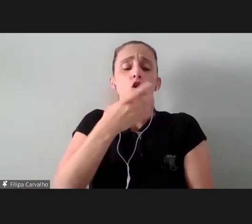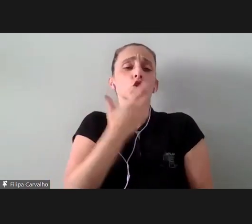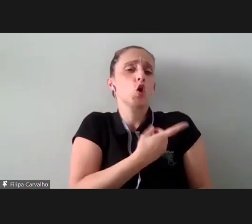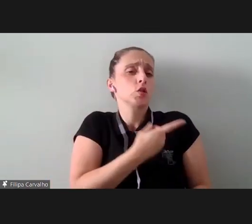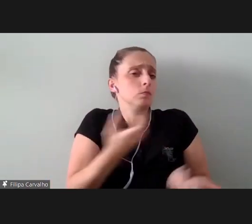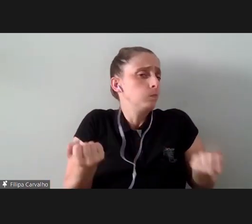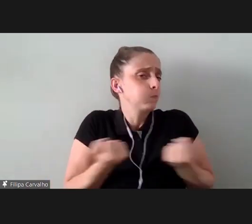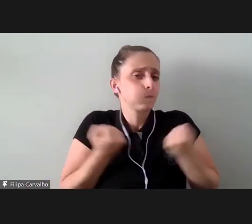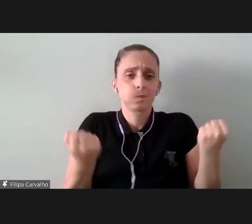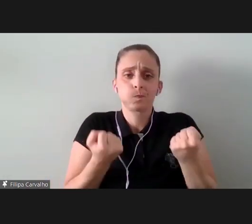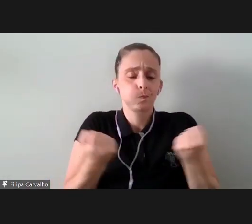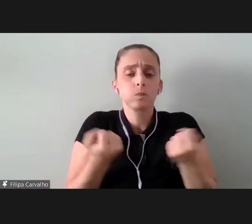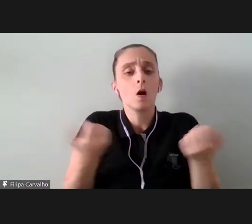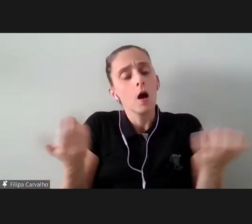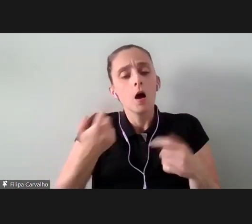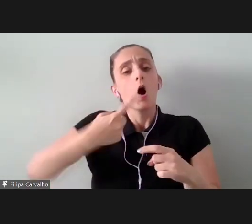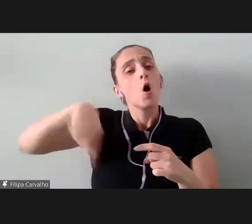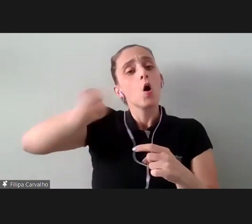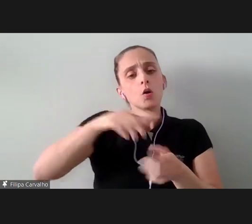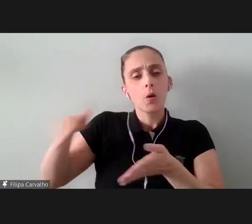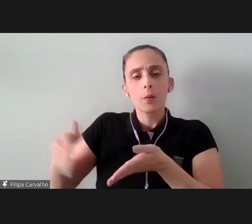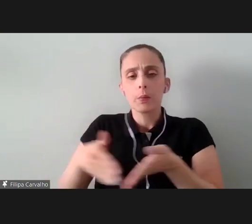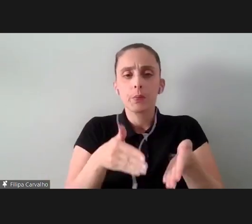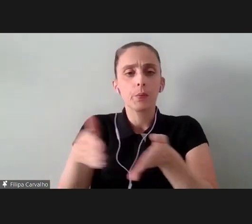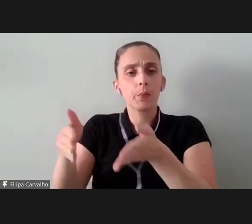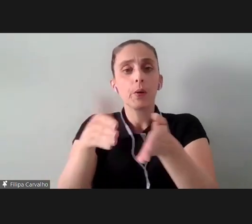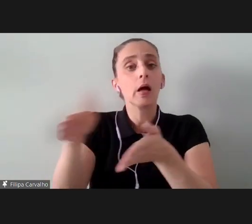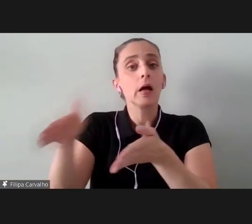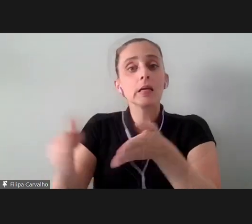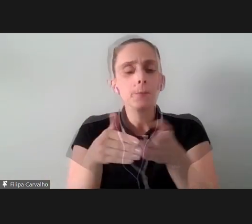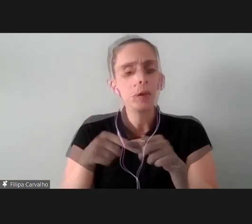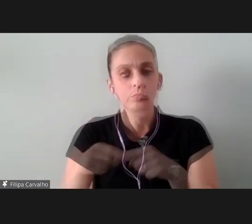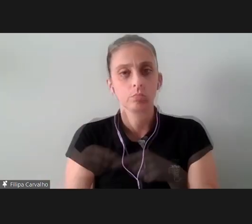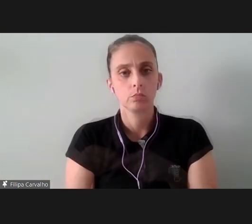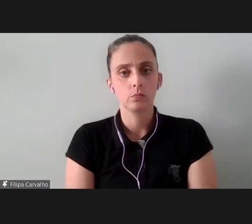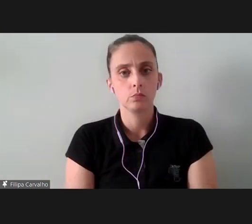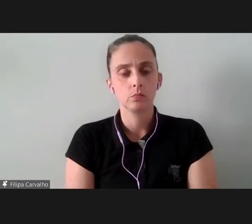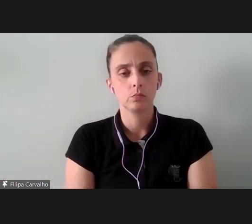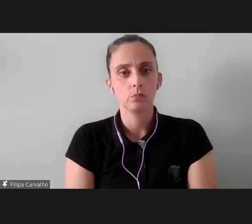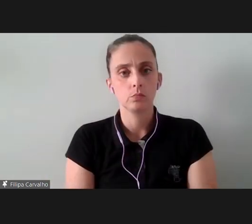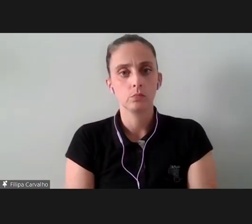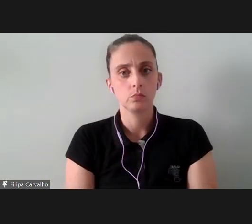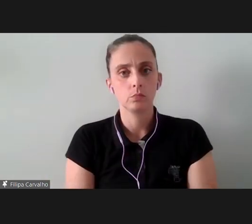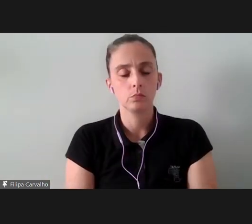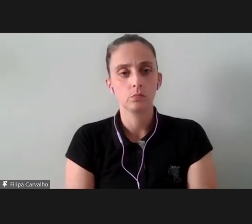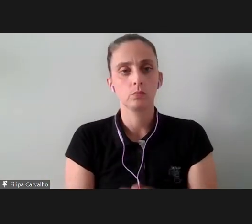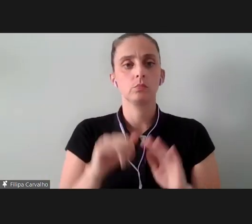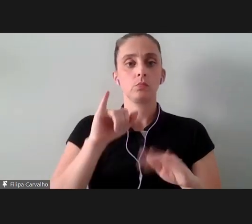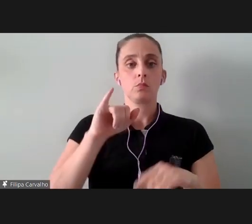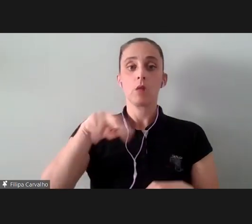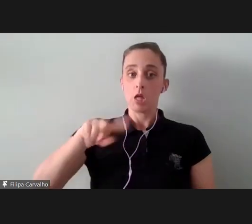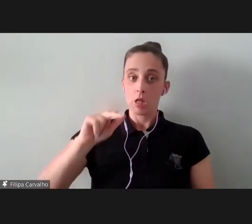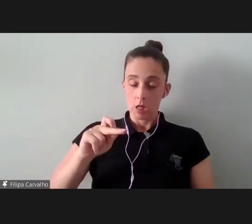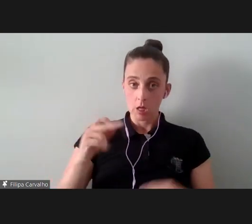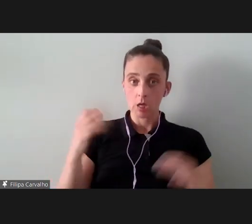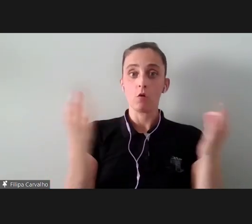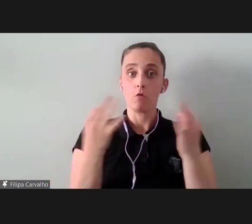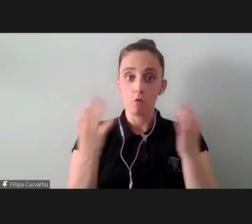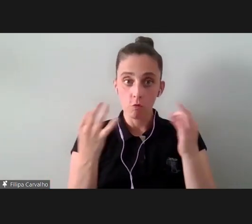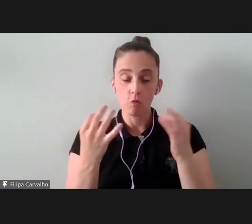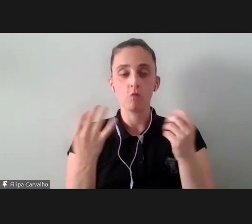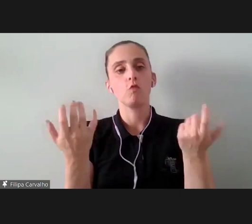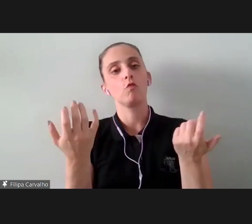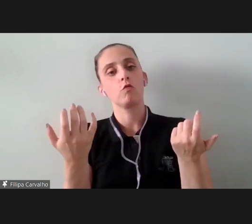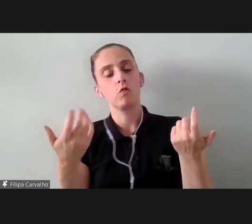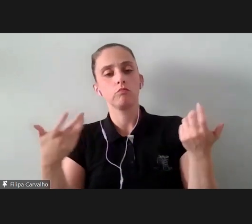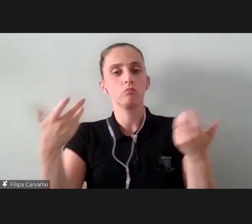E, portanto, o caminho que temos vindo a fazer é um caminho de construção de rede. O INA tem construído e edificado um conjunto de